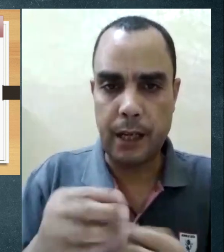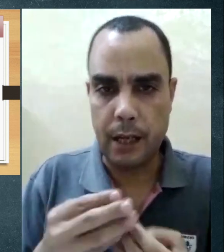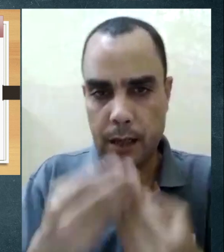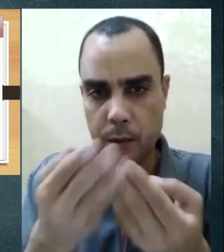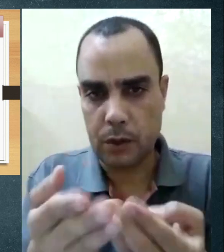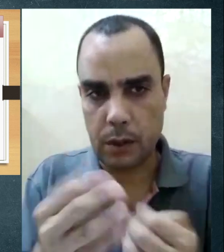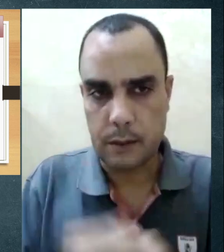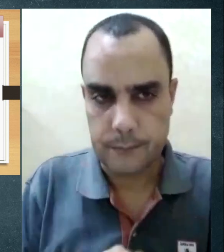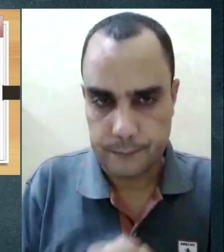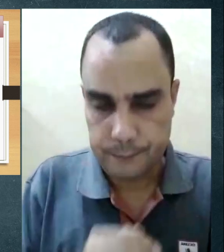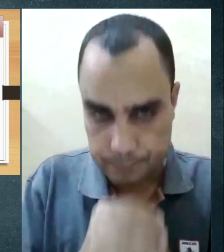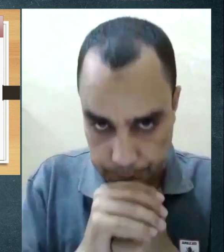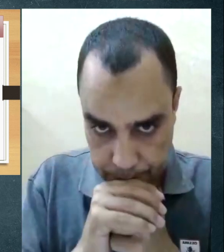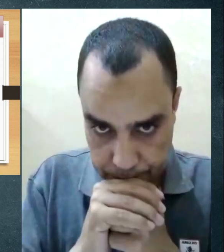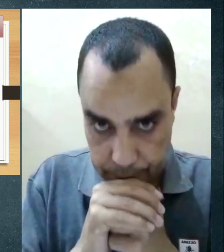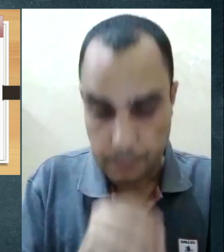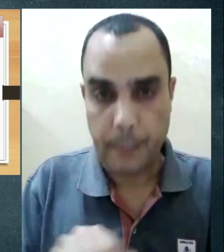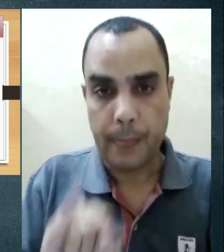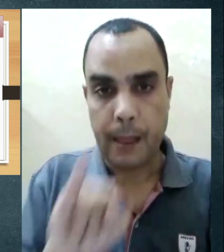البدائل المعطاة.